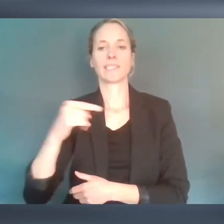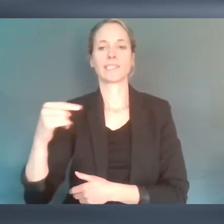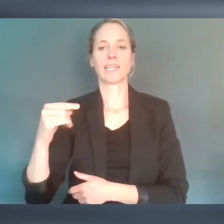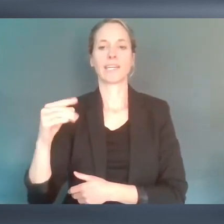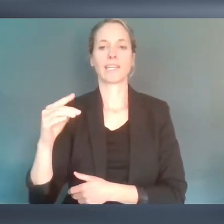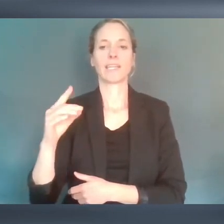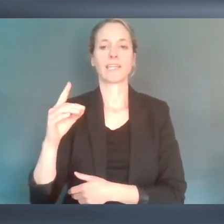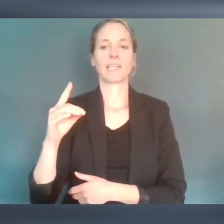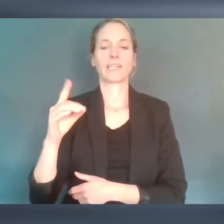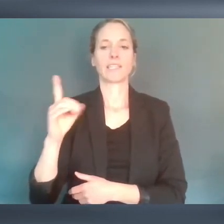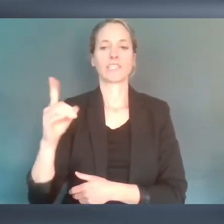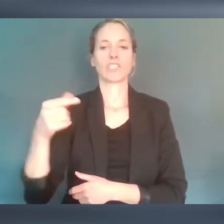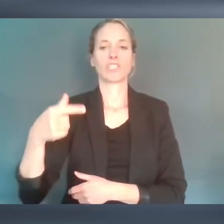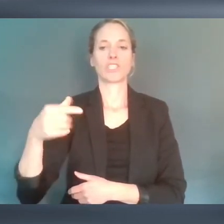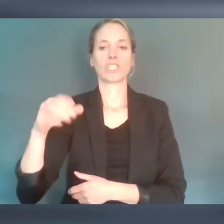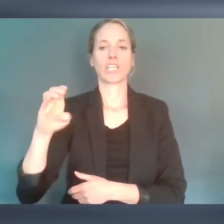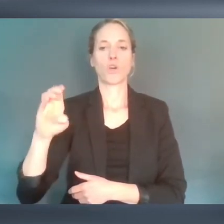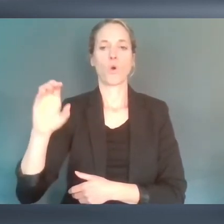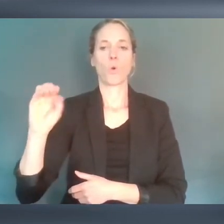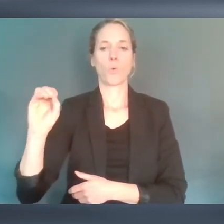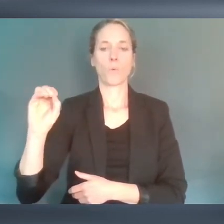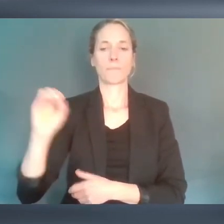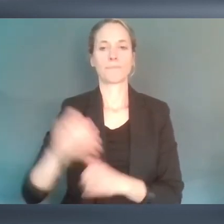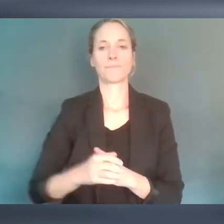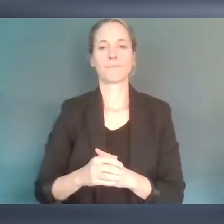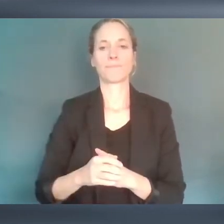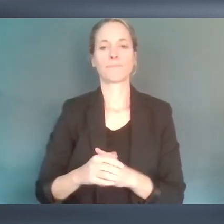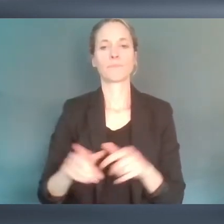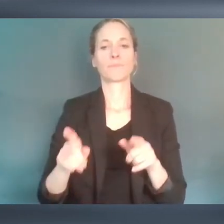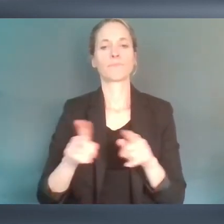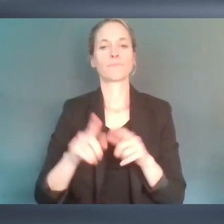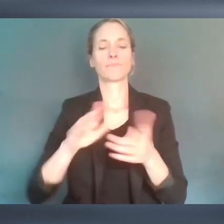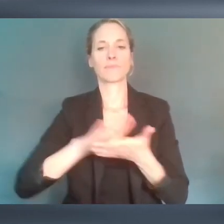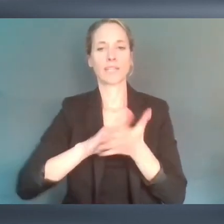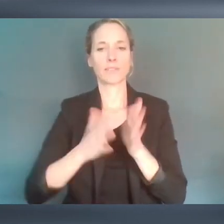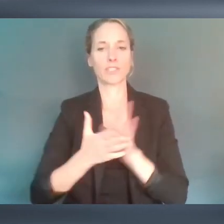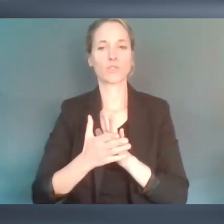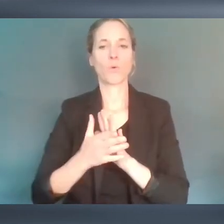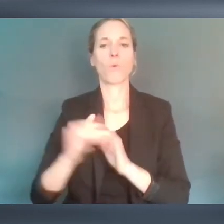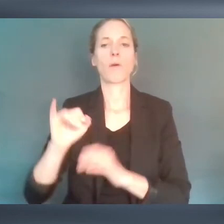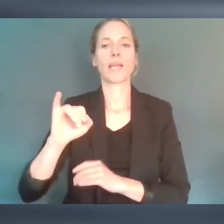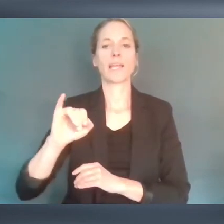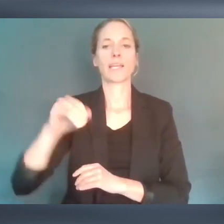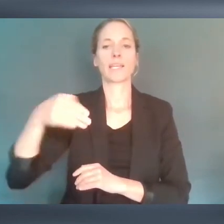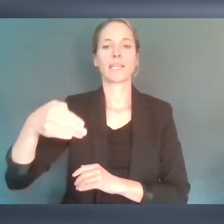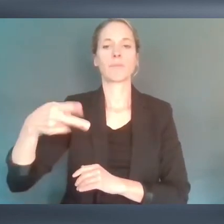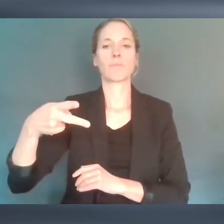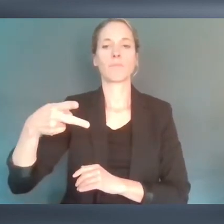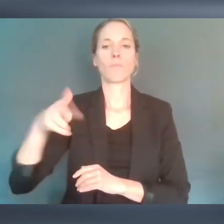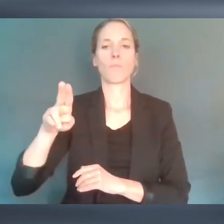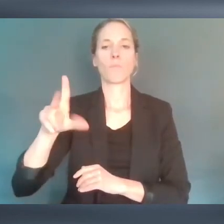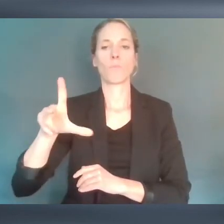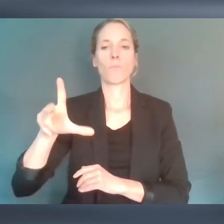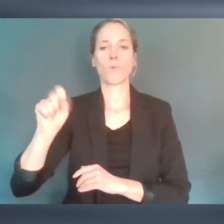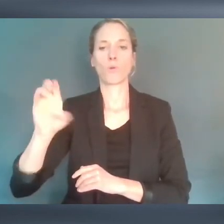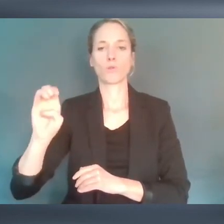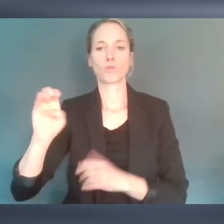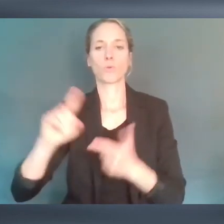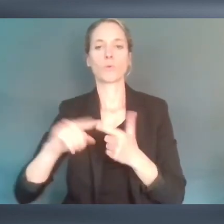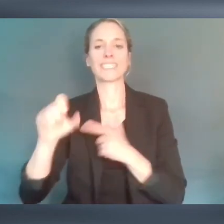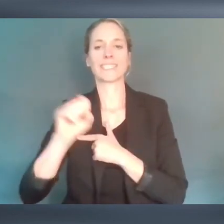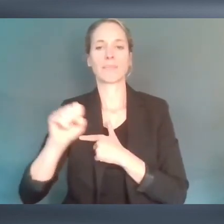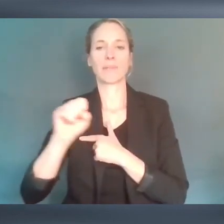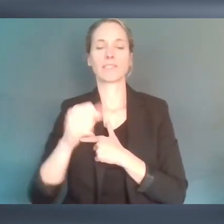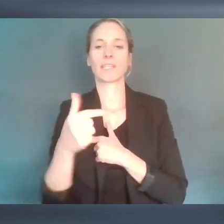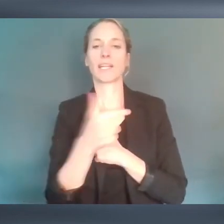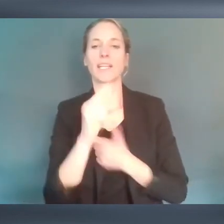ID-GEO, G majuscule, et les associations Impulse et Sensability qui sont en Suisse allemande.